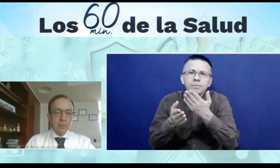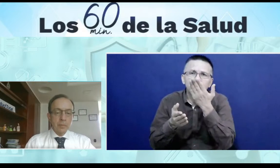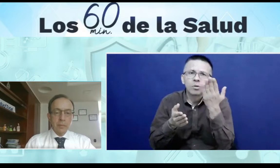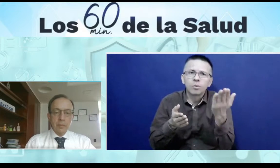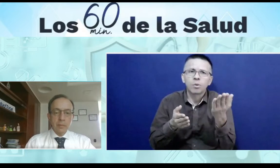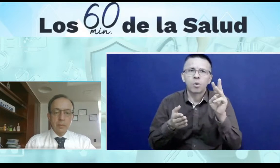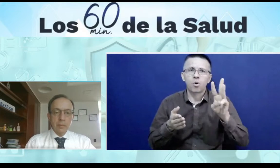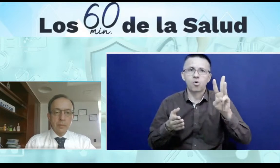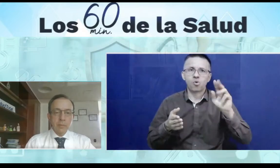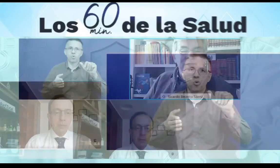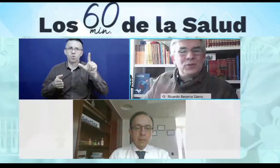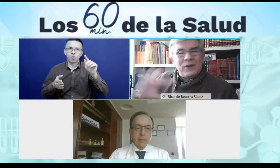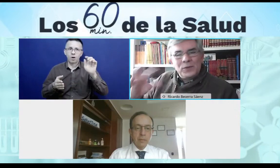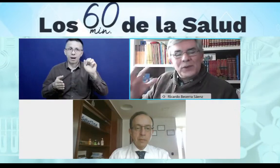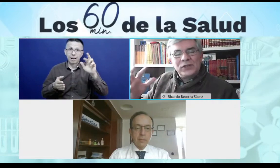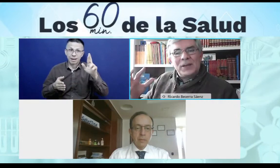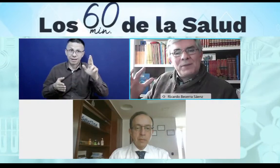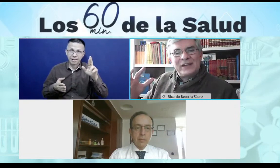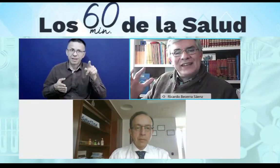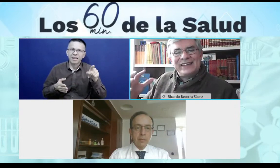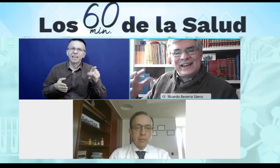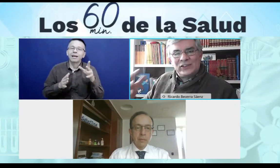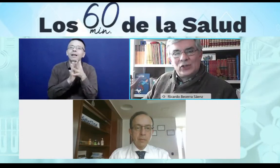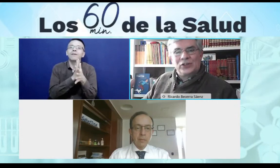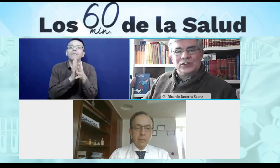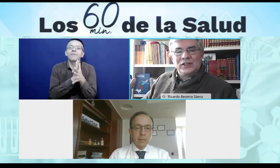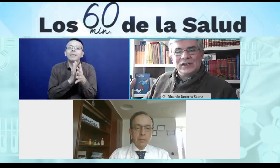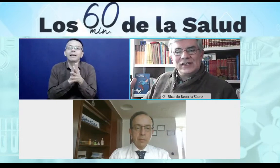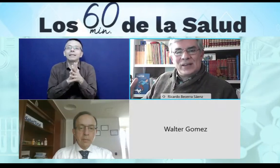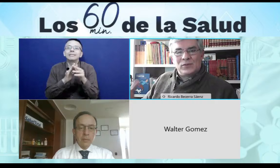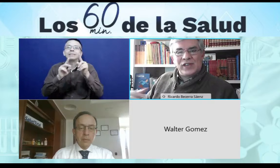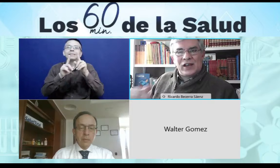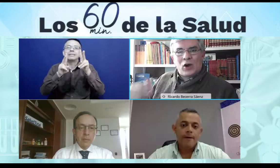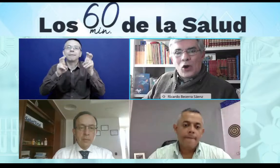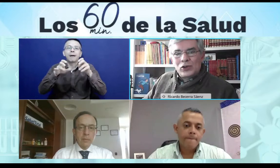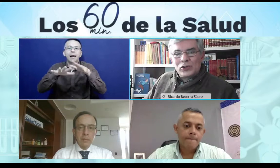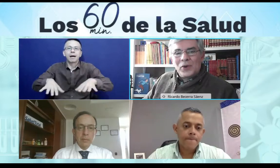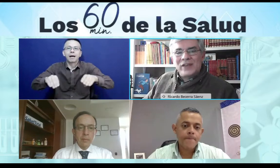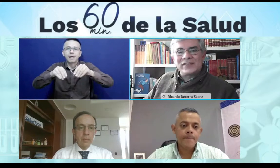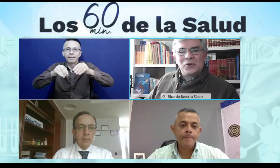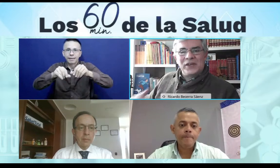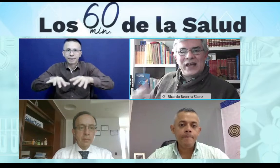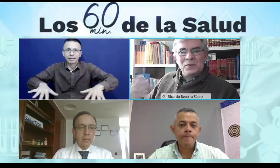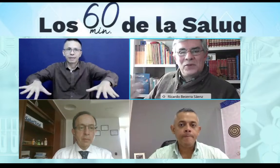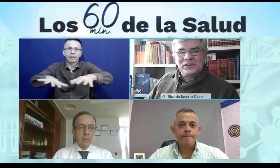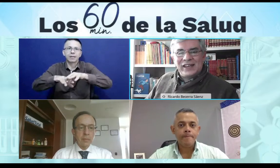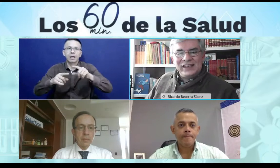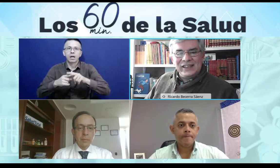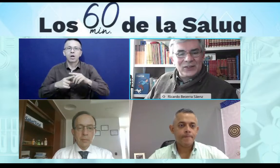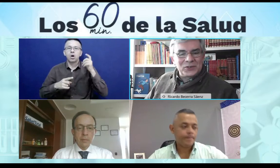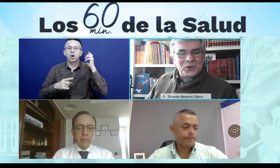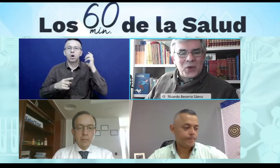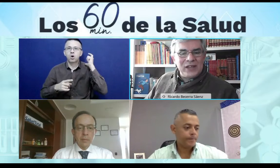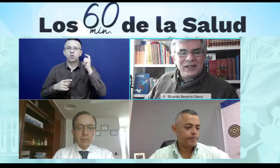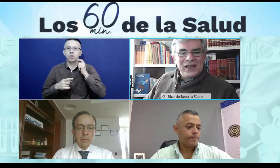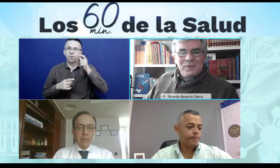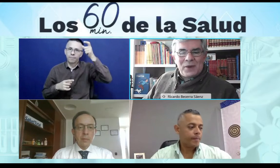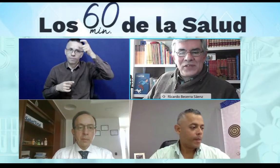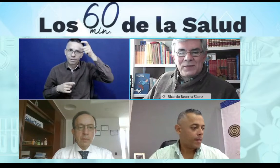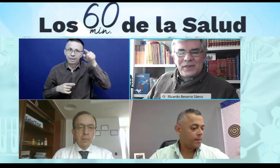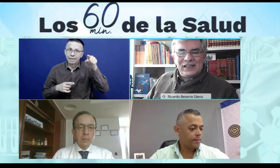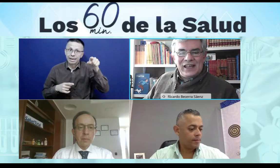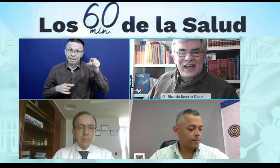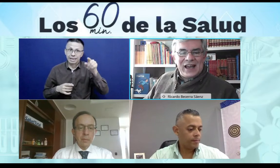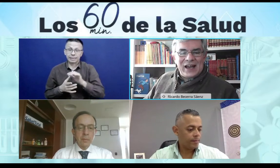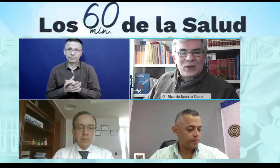Walter. Al doctor Walter, que también nos va a hablar un poquito de la parte de territorio. Estamos en Córdoba, está ubicado en Montería. Doctor Juan,